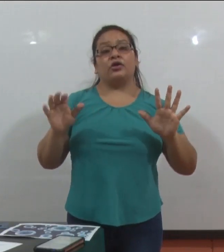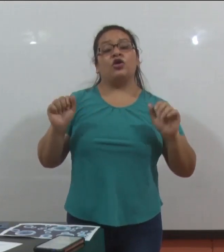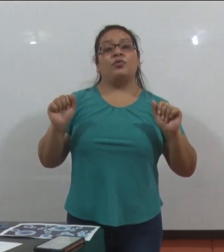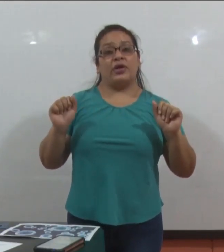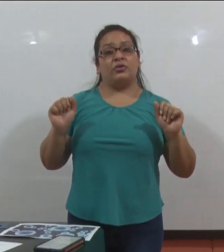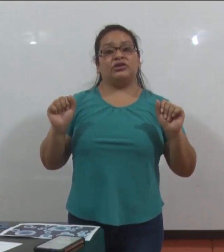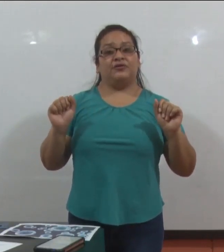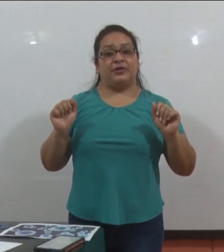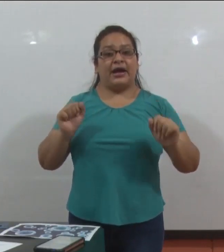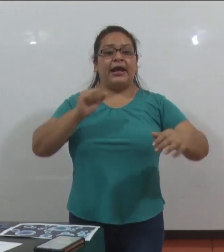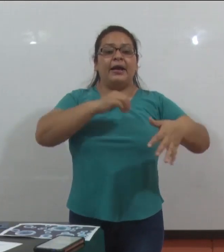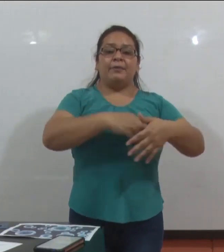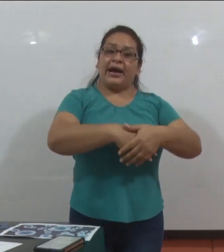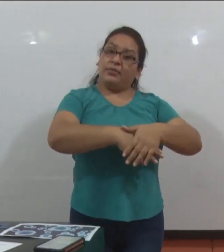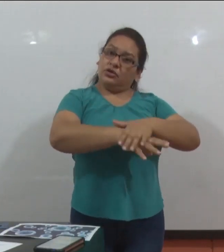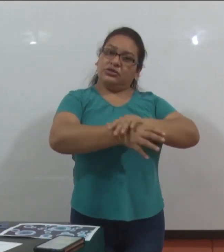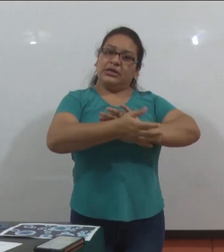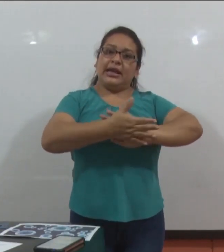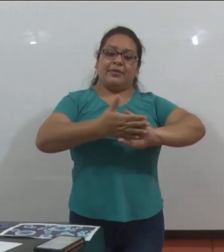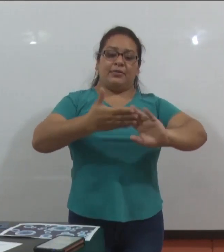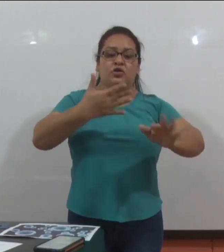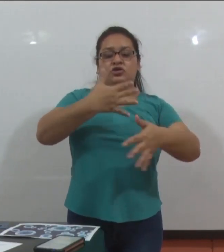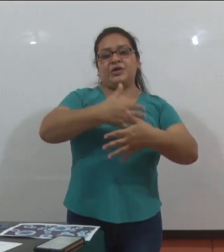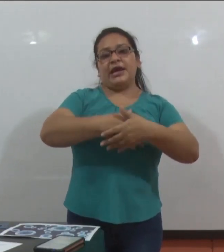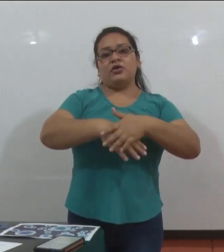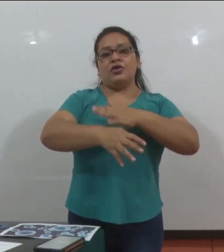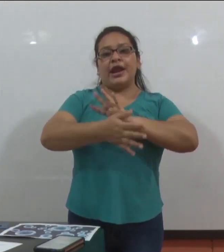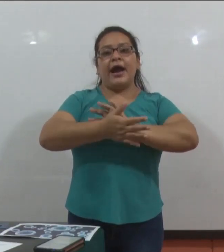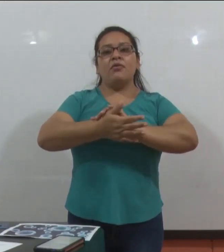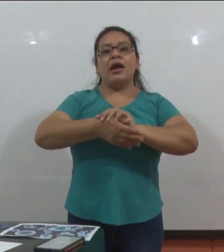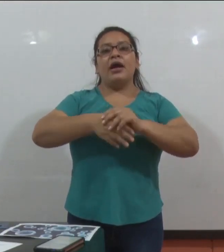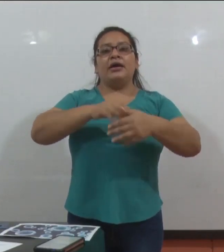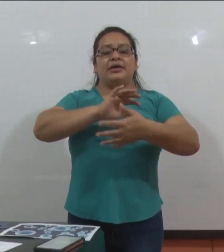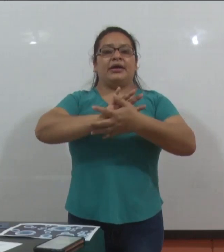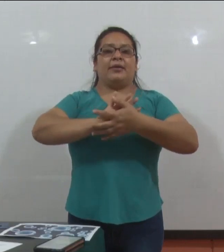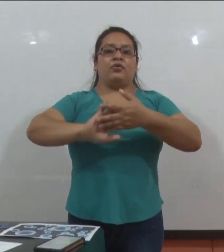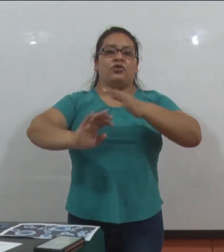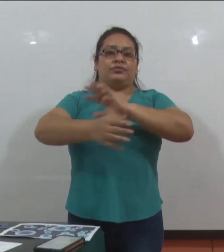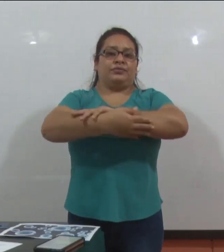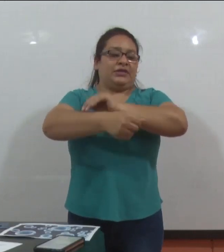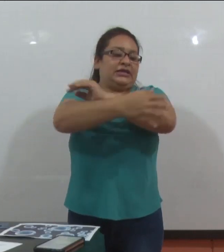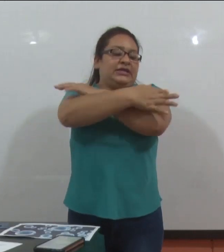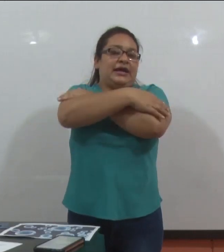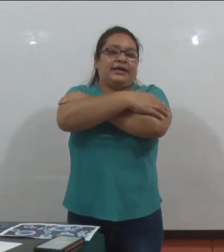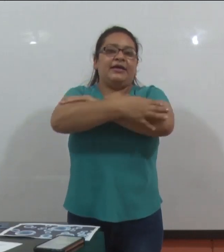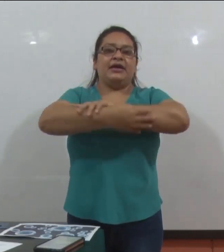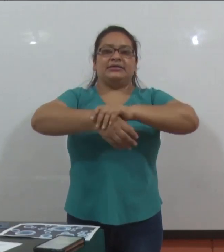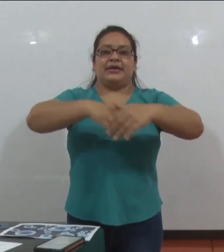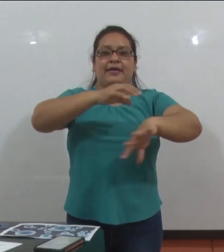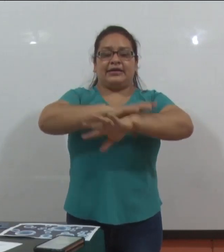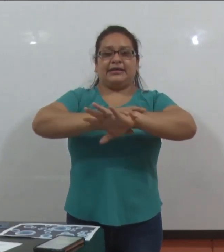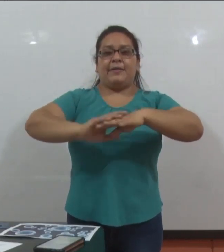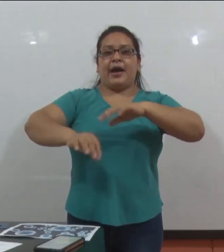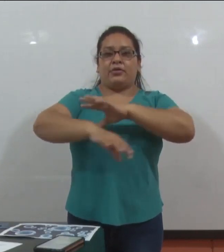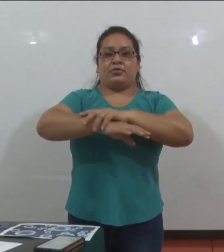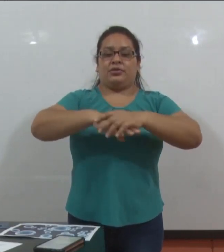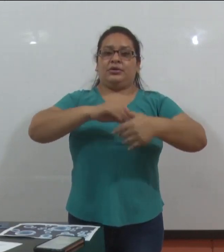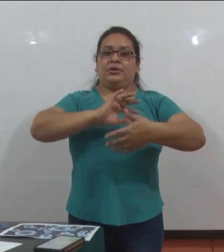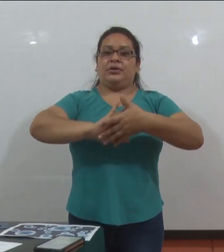nos podamos enfermar. Vamos y lavémonos bien con agua y jabón, desde arriba hacia abajo.